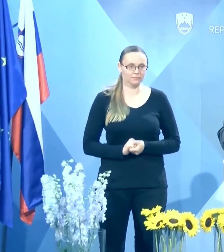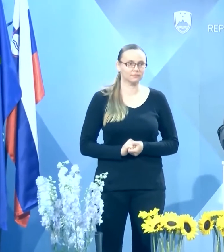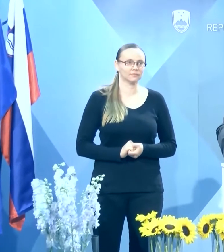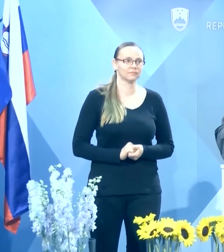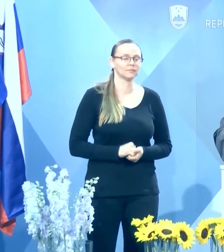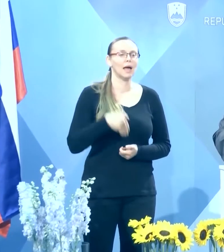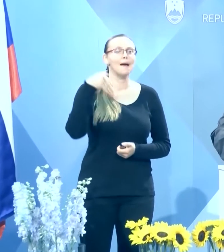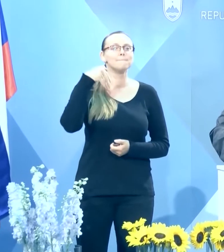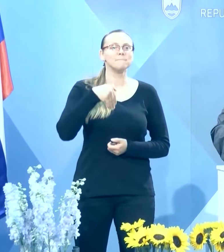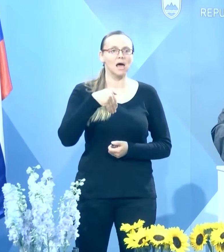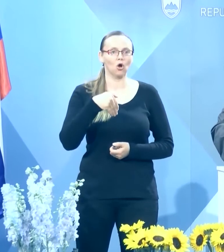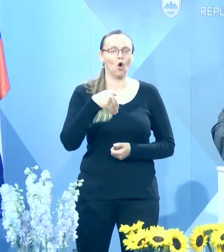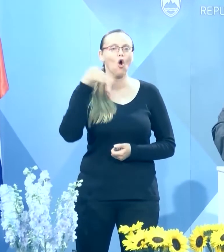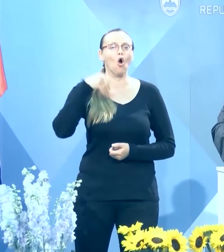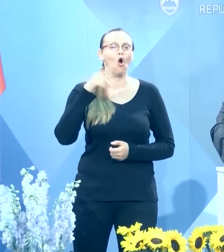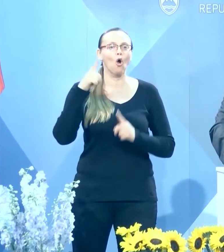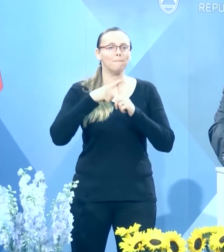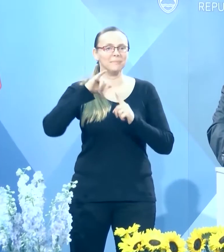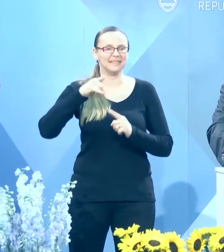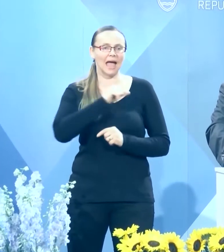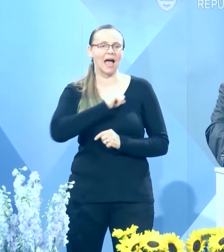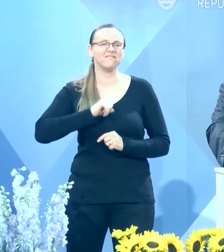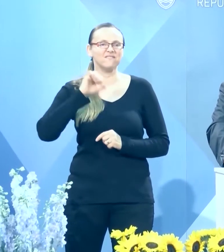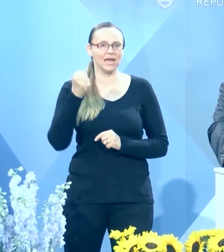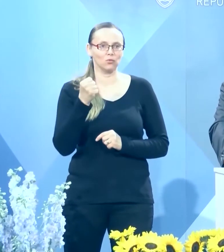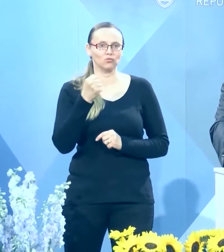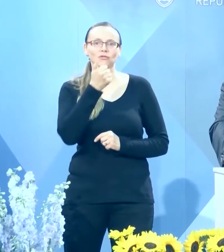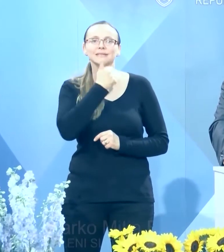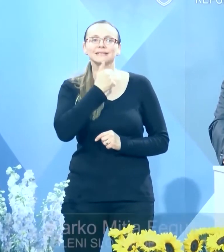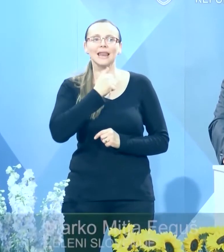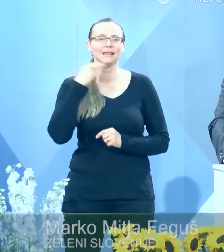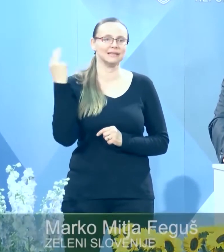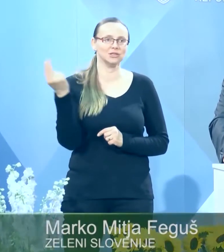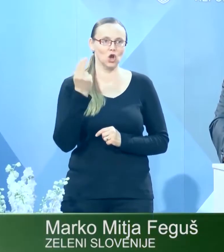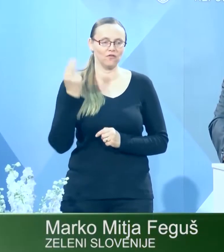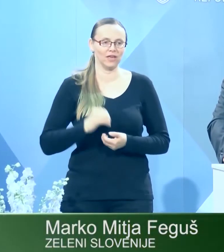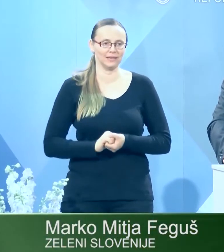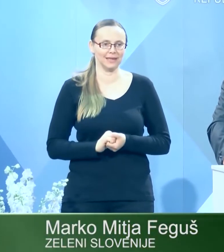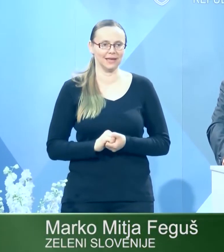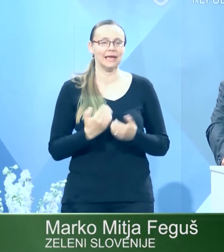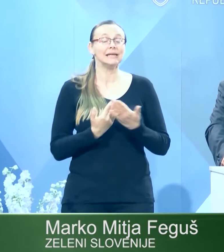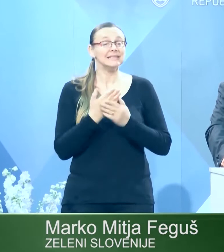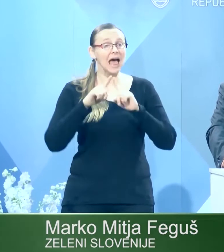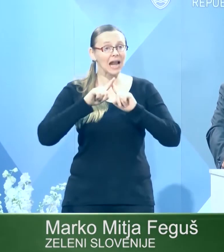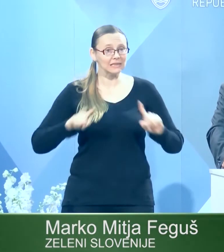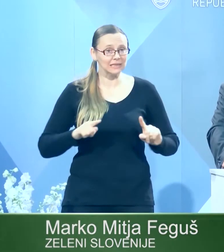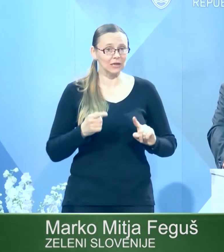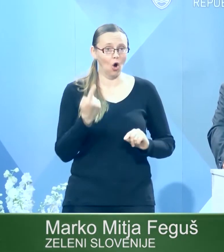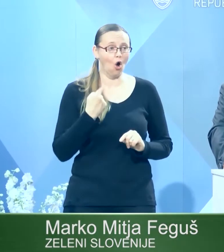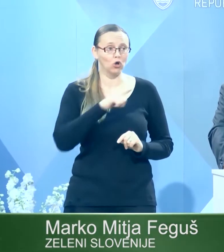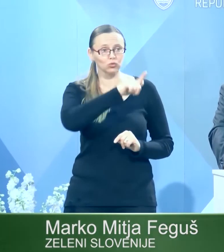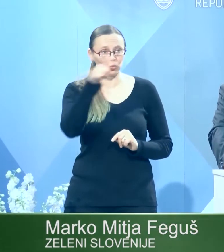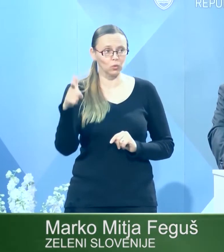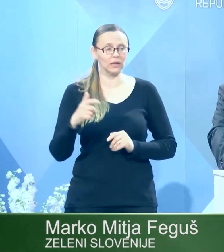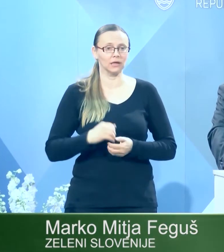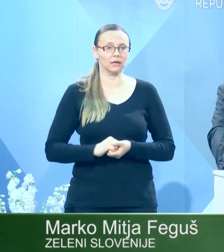Marko Mitja Feguš, Zeleni Slovenije. Za razliko od drugih